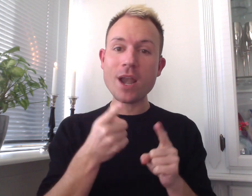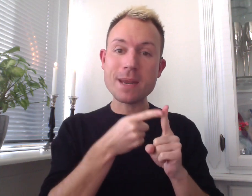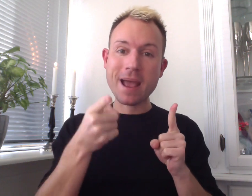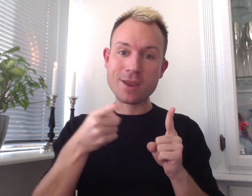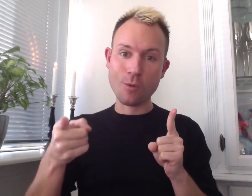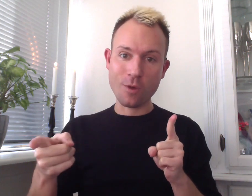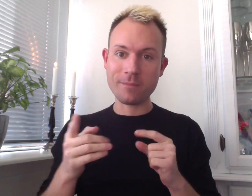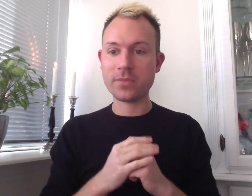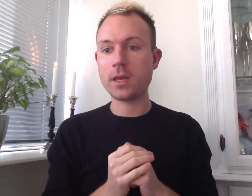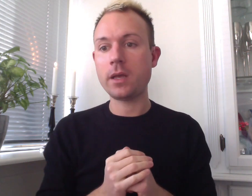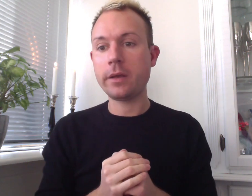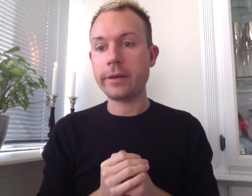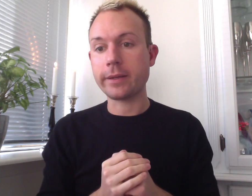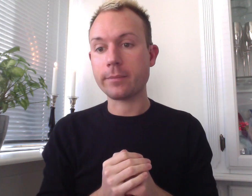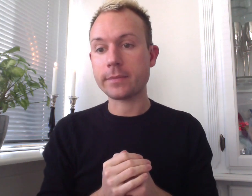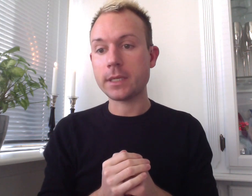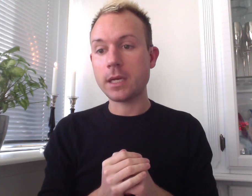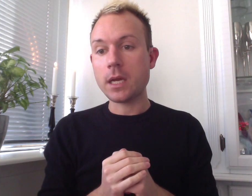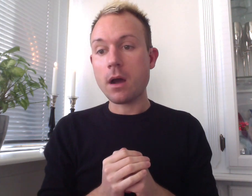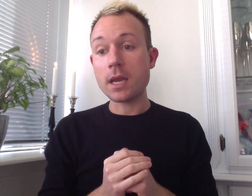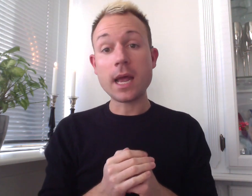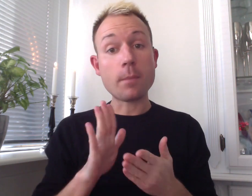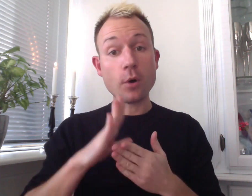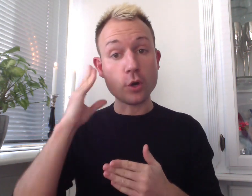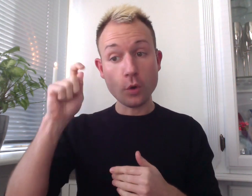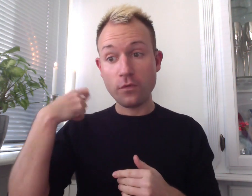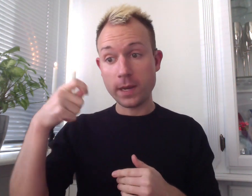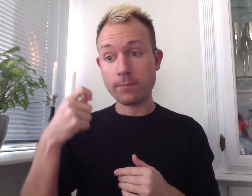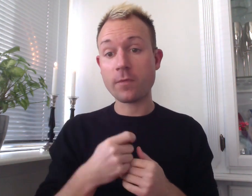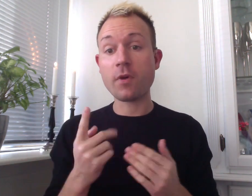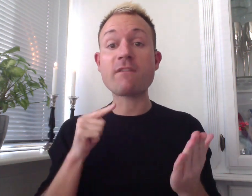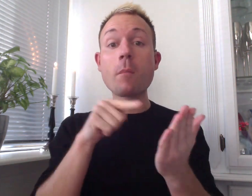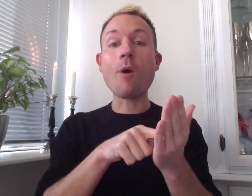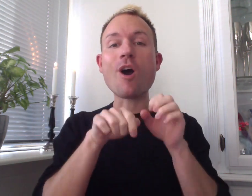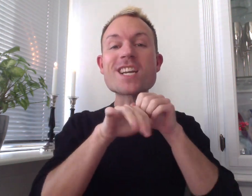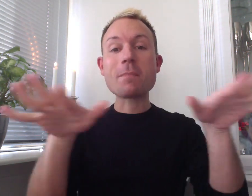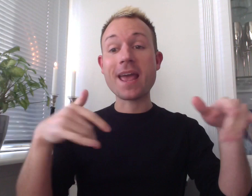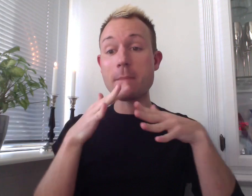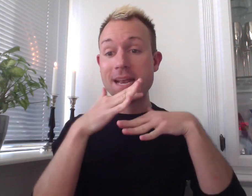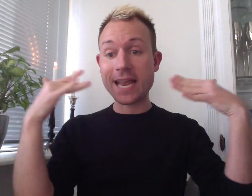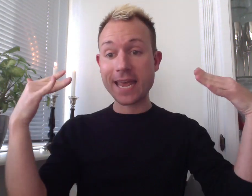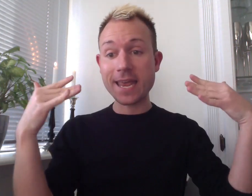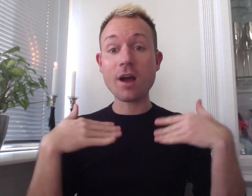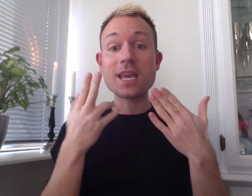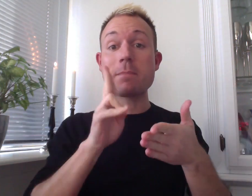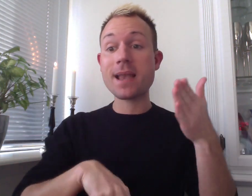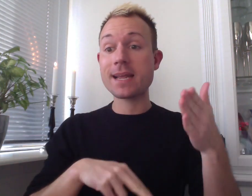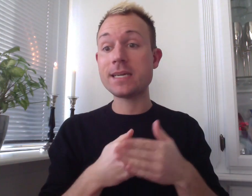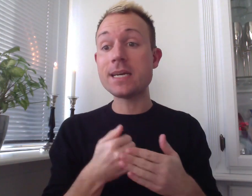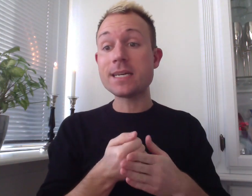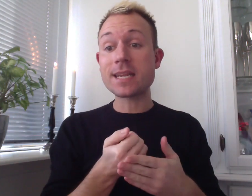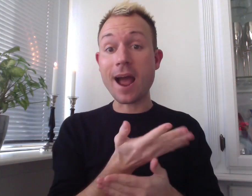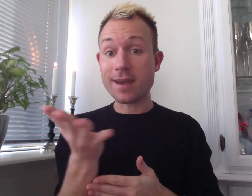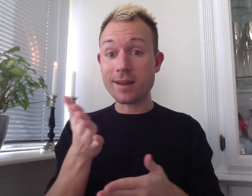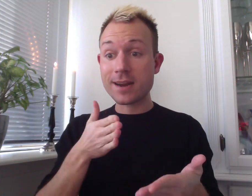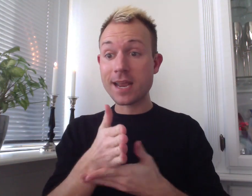i perioder. Så. Og det er på døvefilm, hvor jeg formår at sprede min glæde og give plads til andre gennem